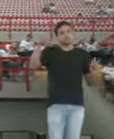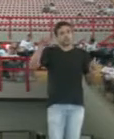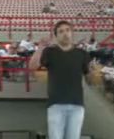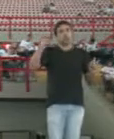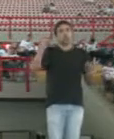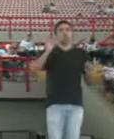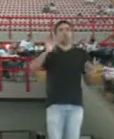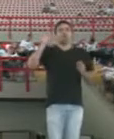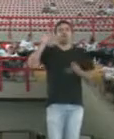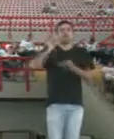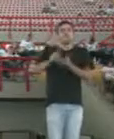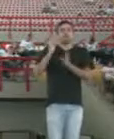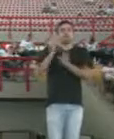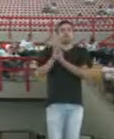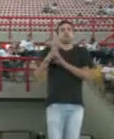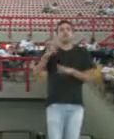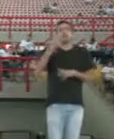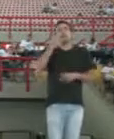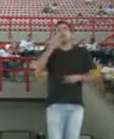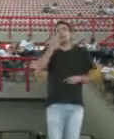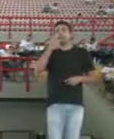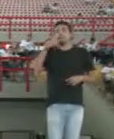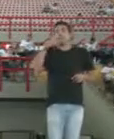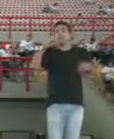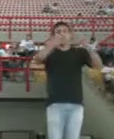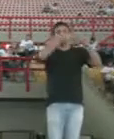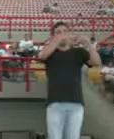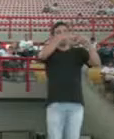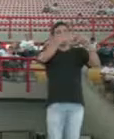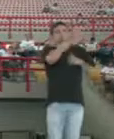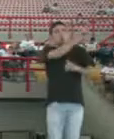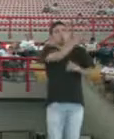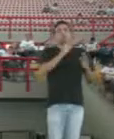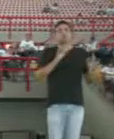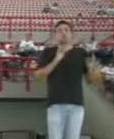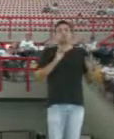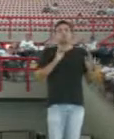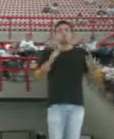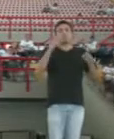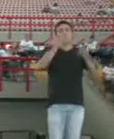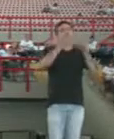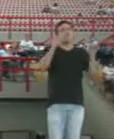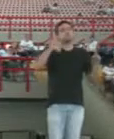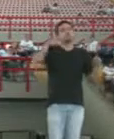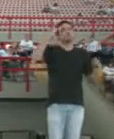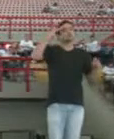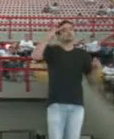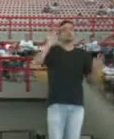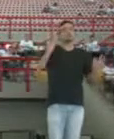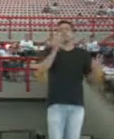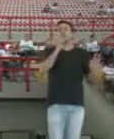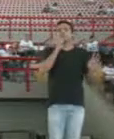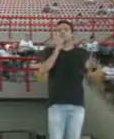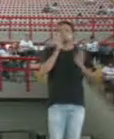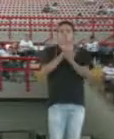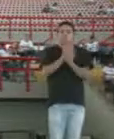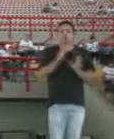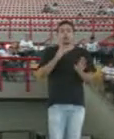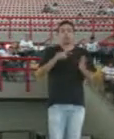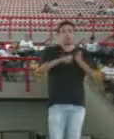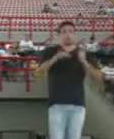gay mesmo, viu? Porque ele quer encostar a língua dele na língua do Camões. Gente que não tinha entendido. E isso quer